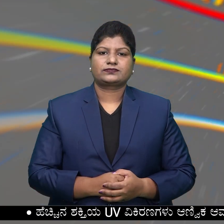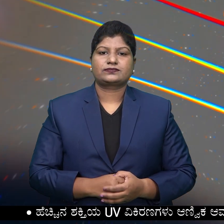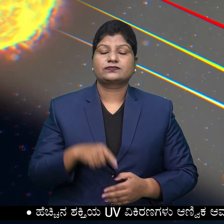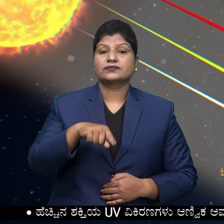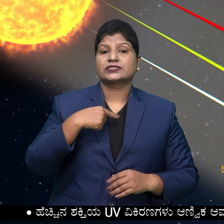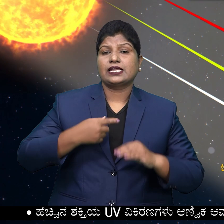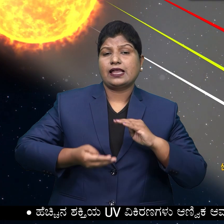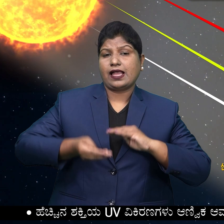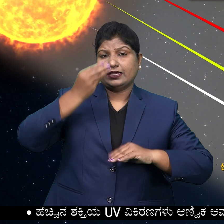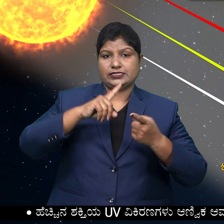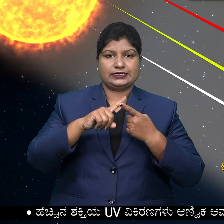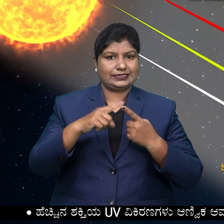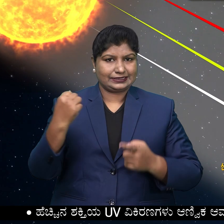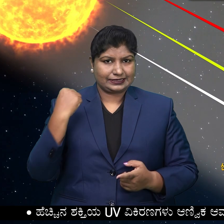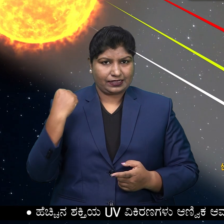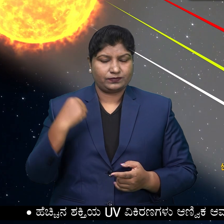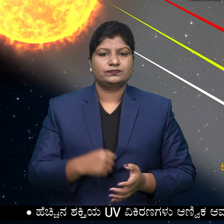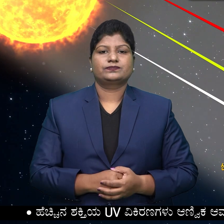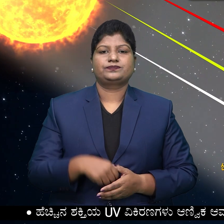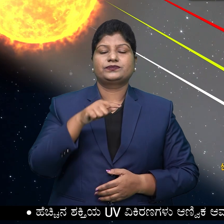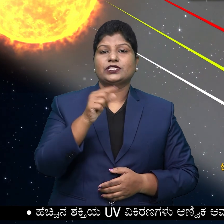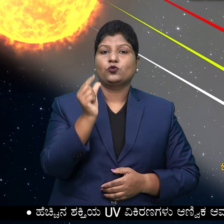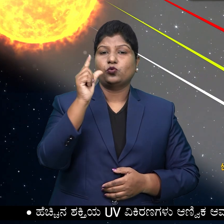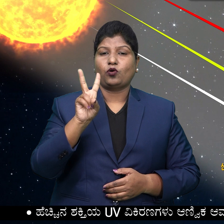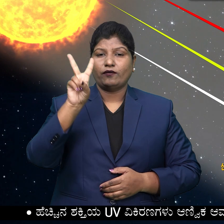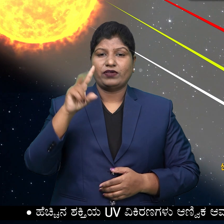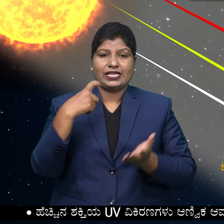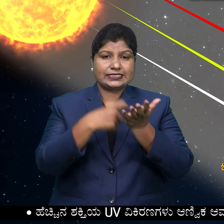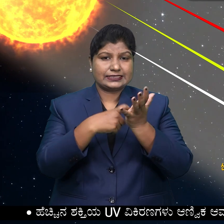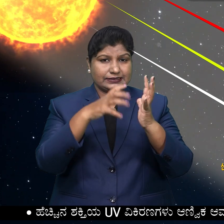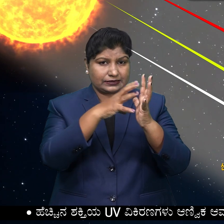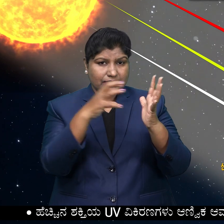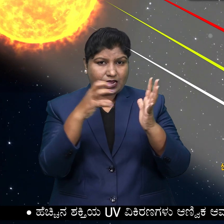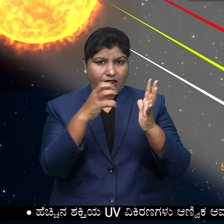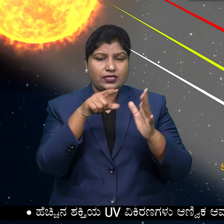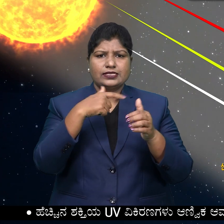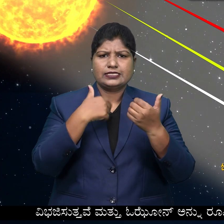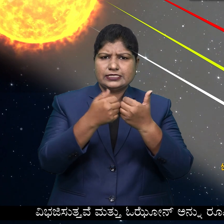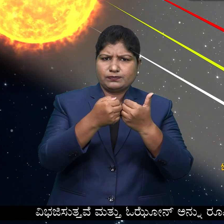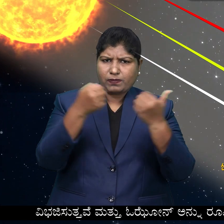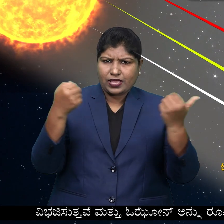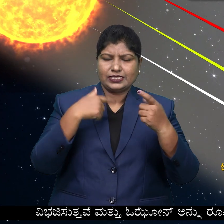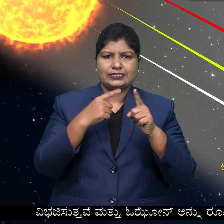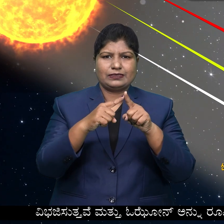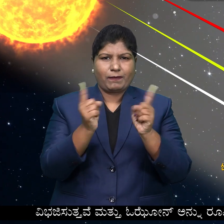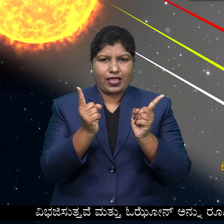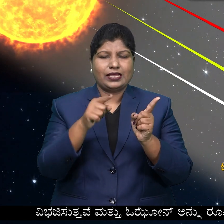ಹೆಚ್ಚಿನ ಶಕ್ತಿಯು ಯುವಿ ವಿಕಿರಣಗಳ ಆಣ್ವಿಕ ಆಮ್ಲಜನಕವನ್ನ ಮುಕ್ತ ಆಮ್ಲಜನಕ ಪರಮಾಣುಗಳಾಗಿ ವಿಭಜಿಸುತ್ತವೆ ಮತ್ತು ಓಝೋನ್